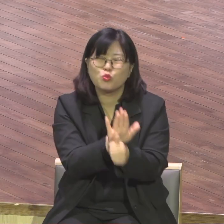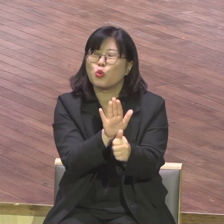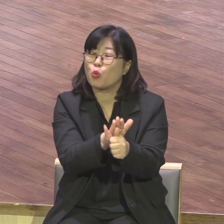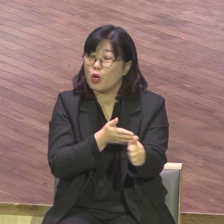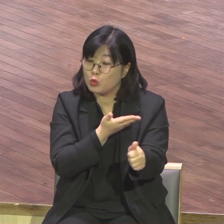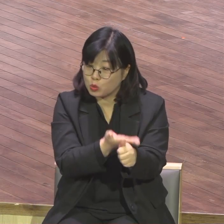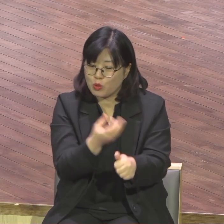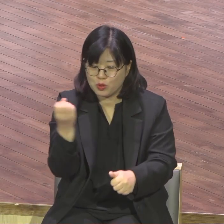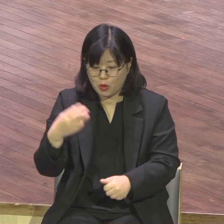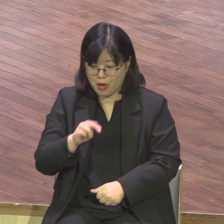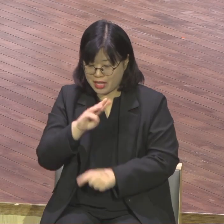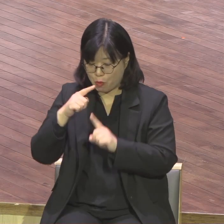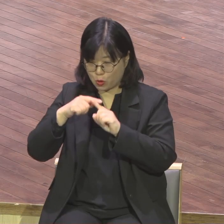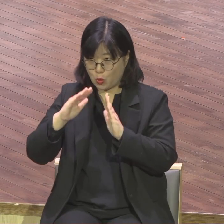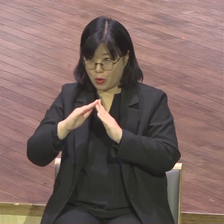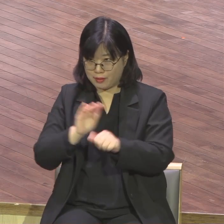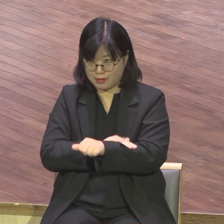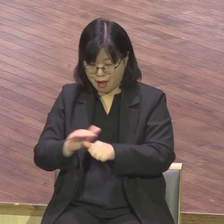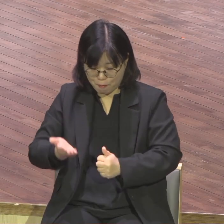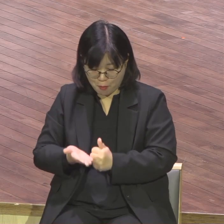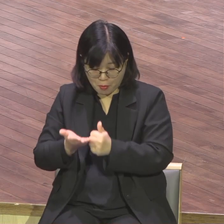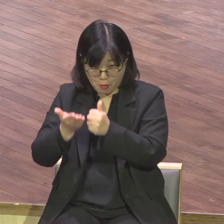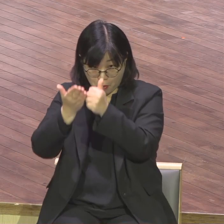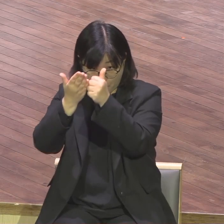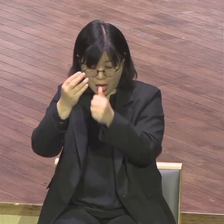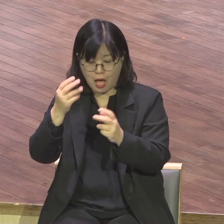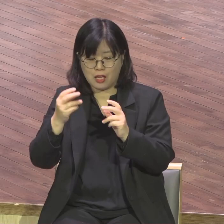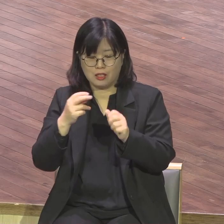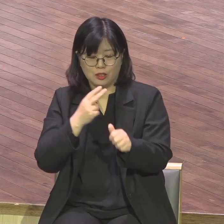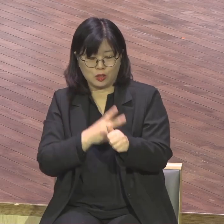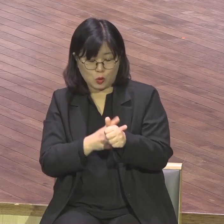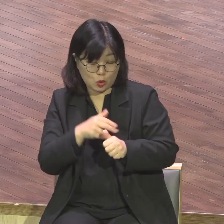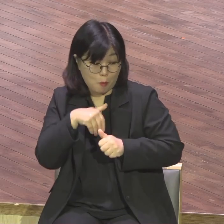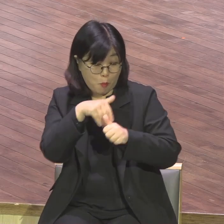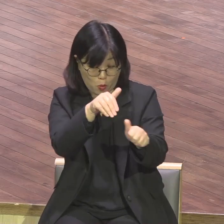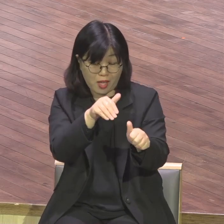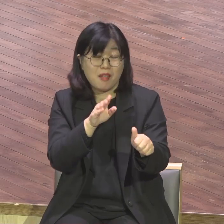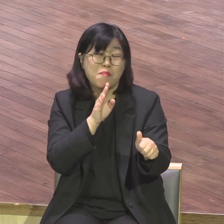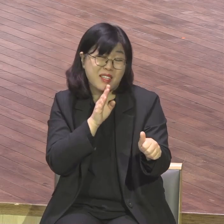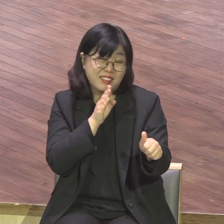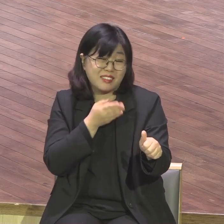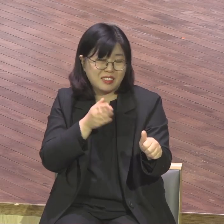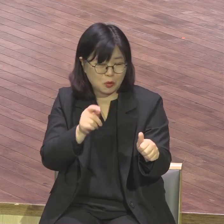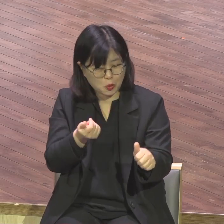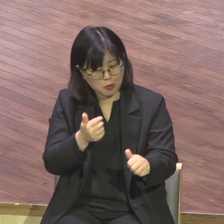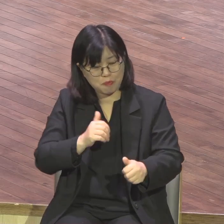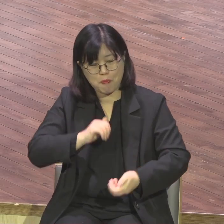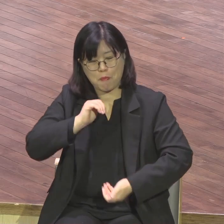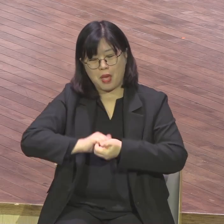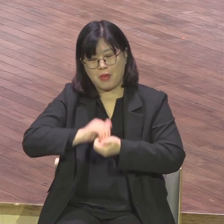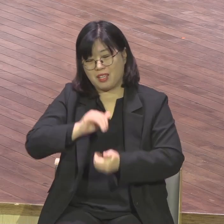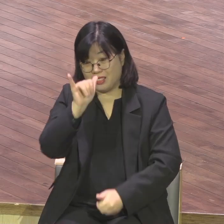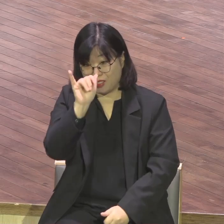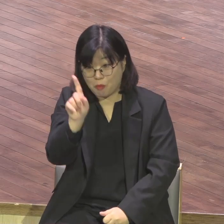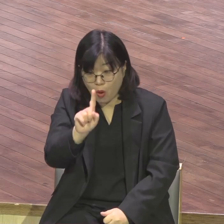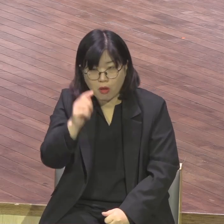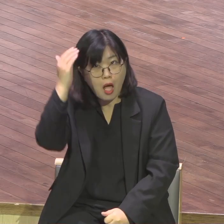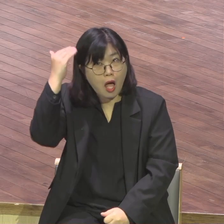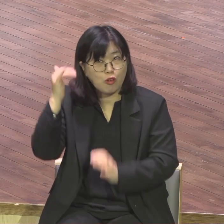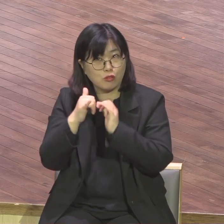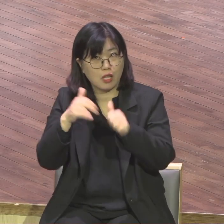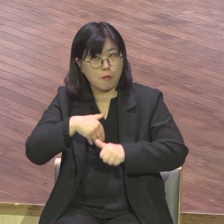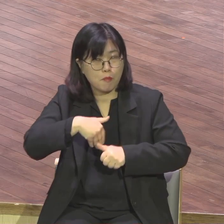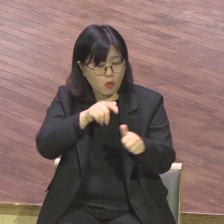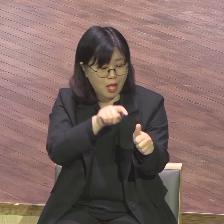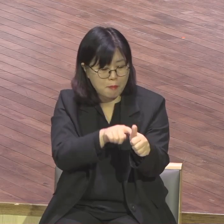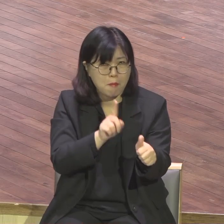선교사로 파송도 받았지만은 여러 가지 제약이 많습니다. 왜냐? 일단 언어가 안 돼요. 일단